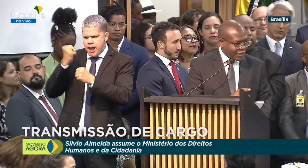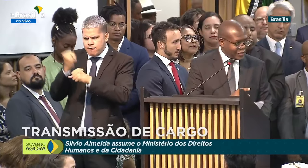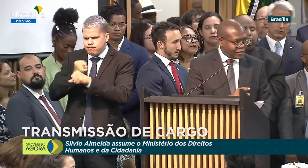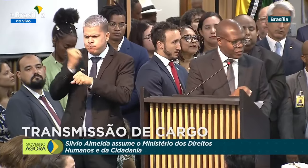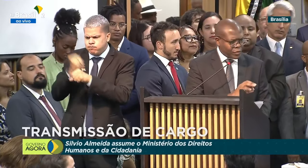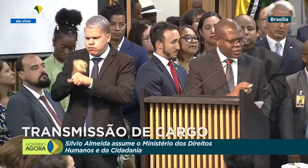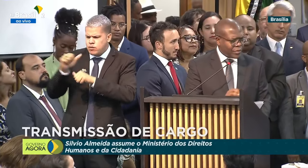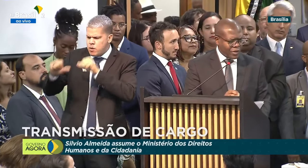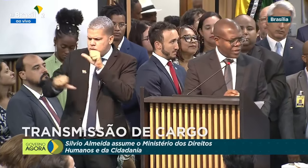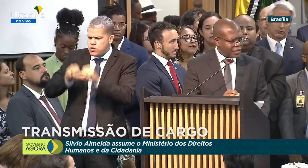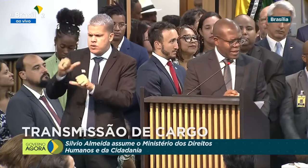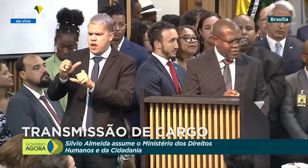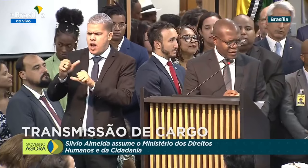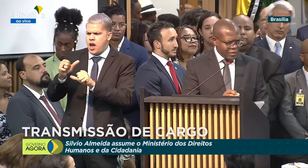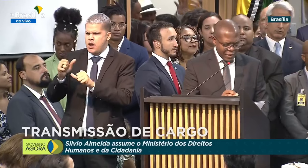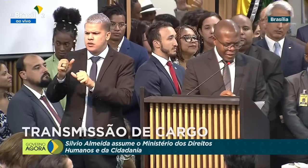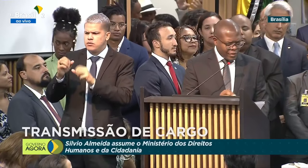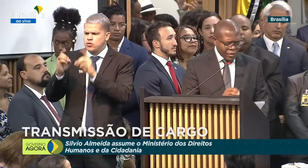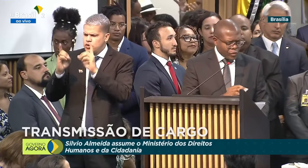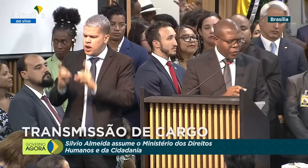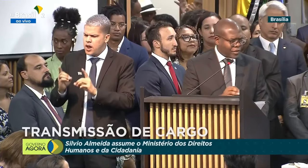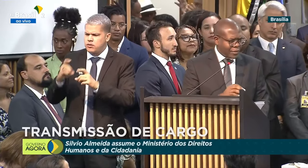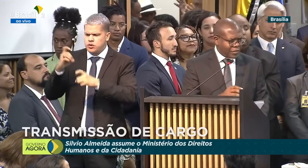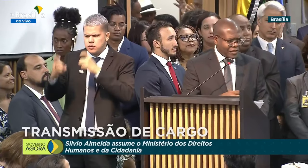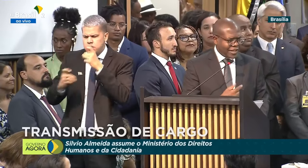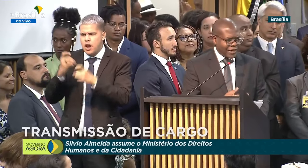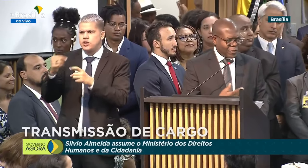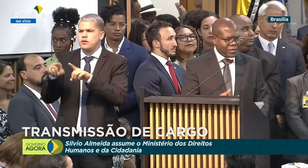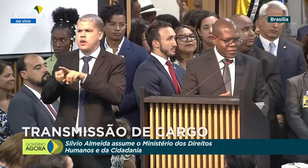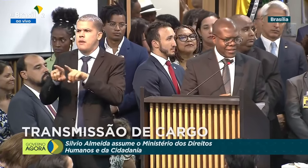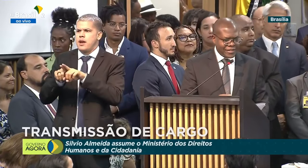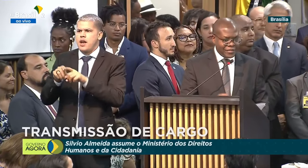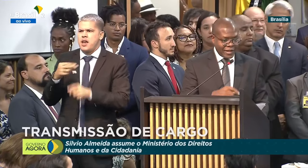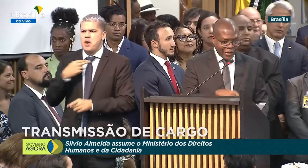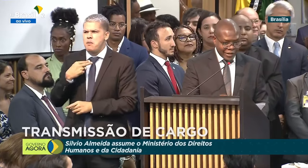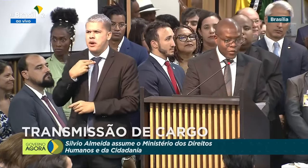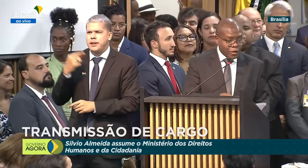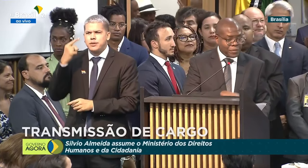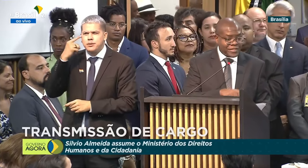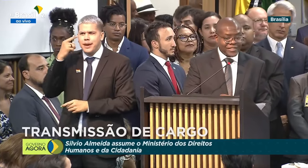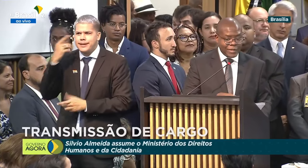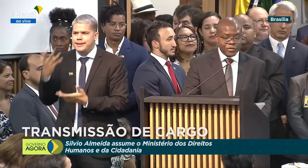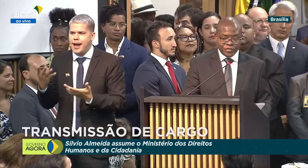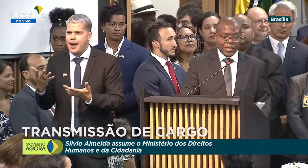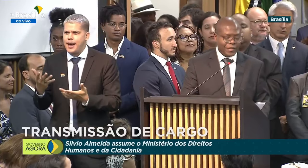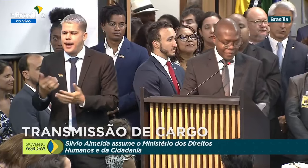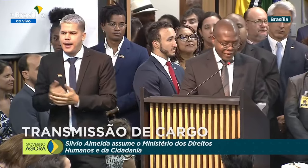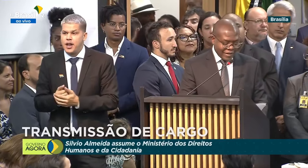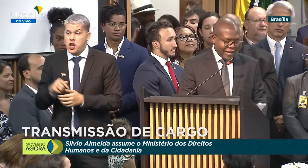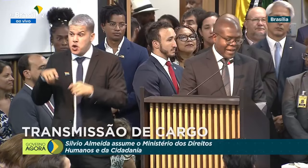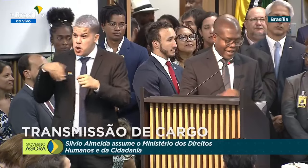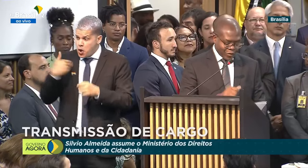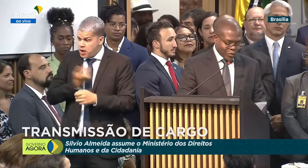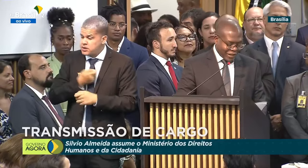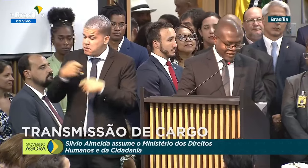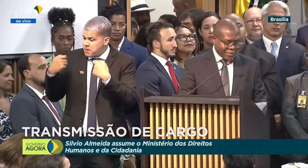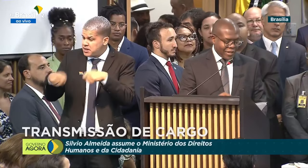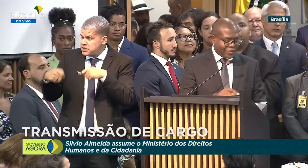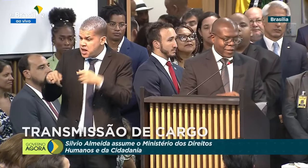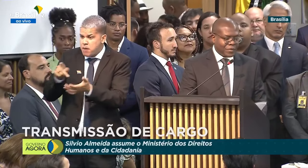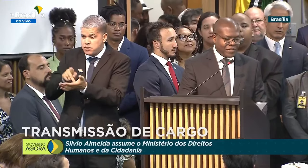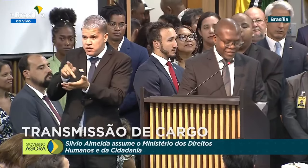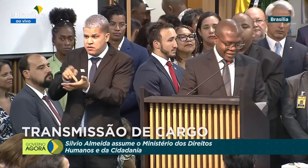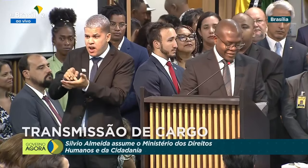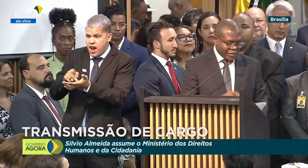as pessoas que vão cuidar disso são as pessoas da melhor qualidade Então nós não podemos achar que reforma administrativa a que nós precisamos de fato ela é do